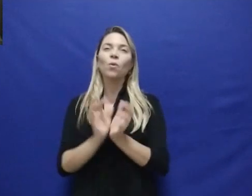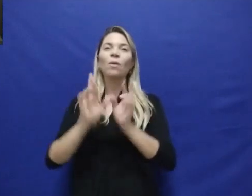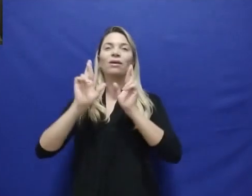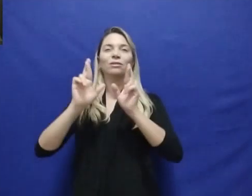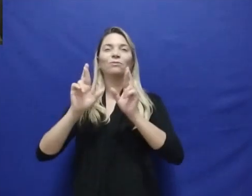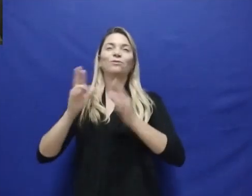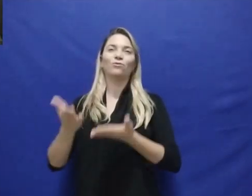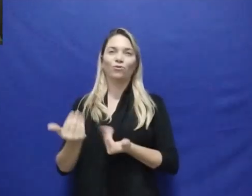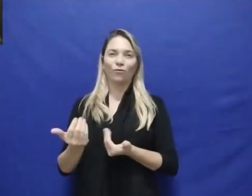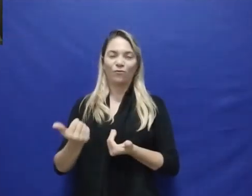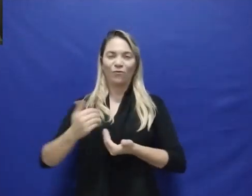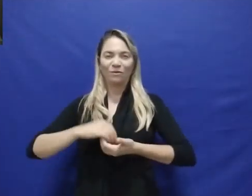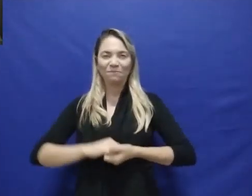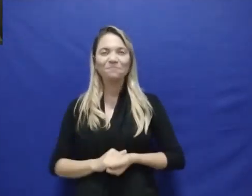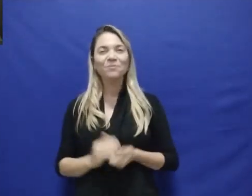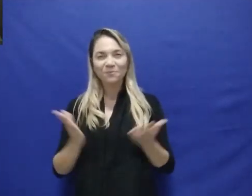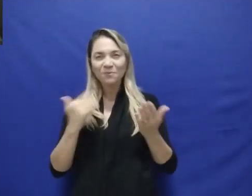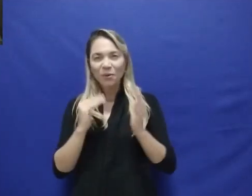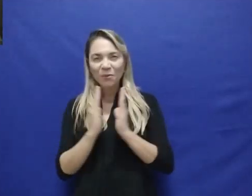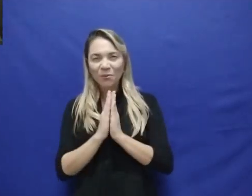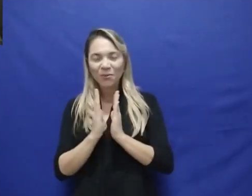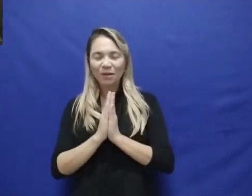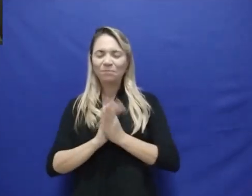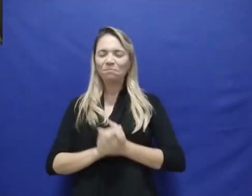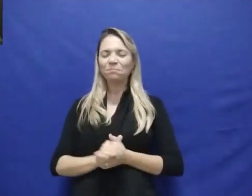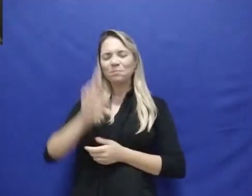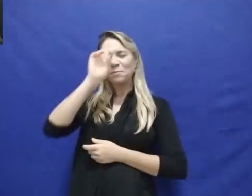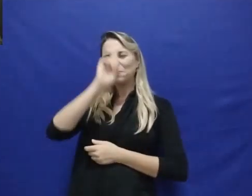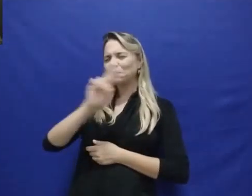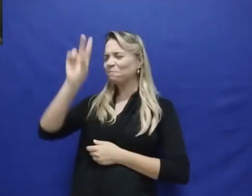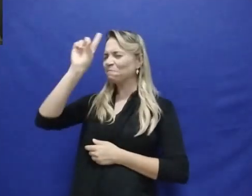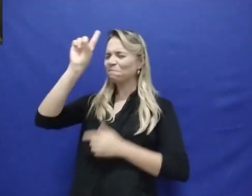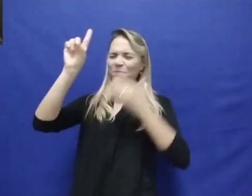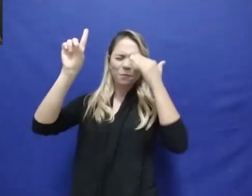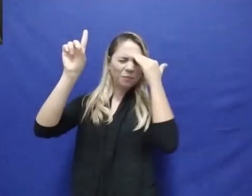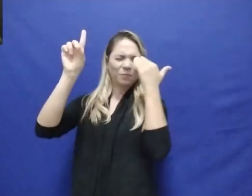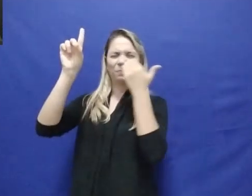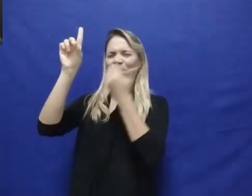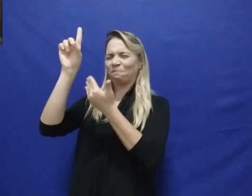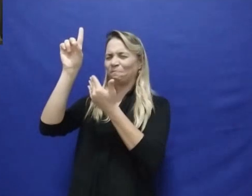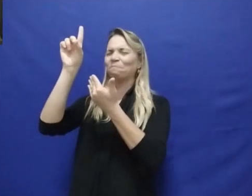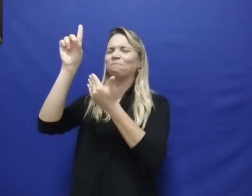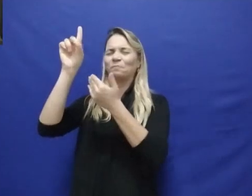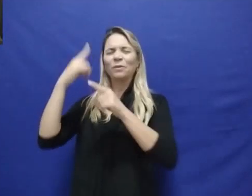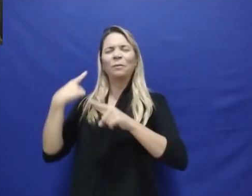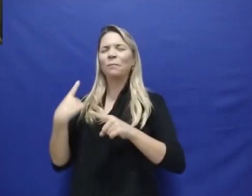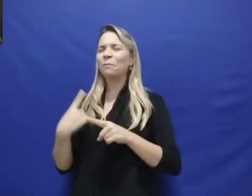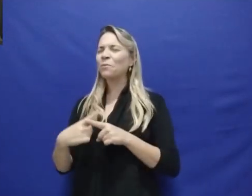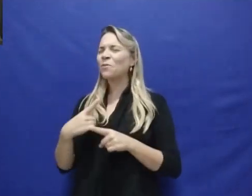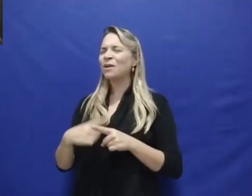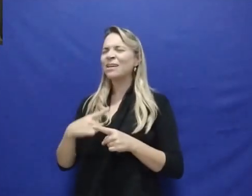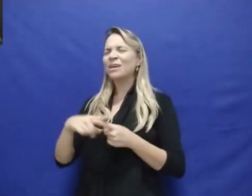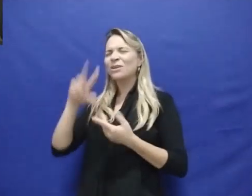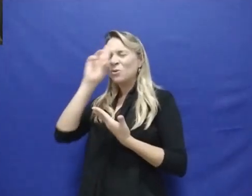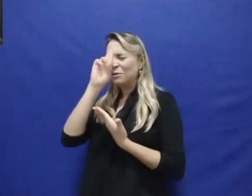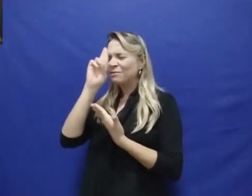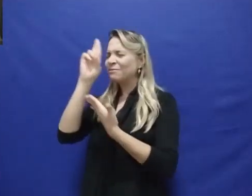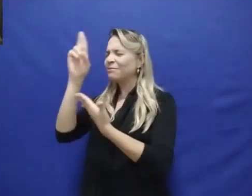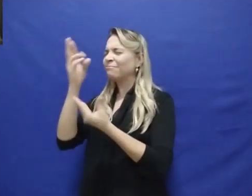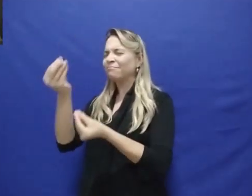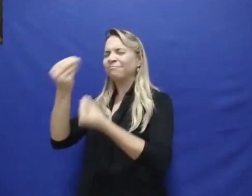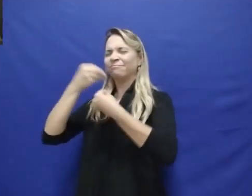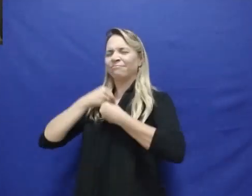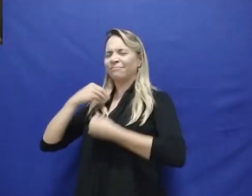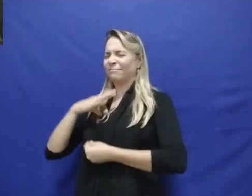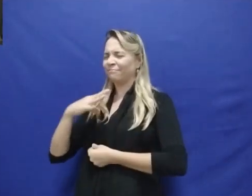Oremos ao nosso Deus. Senhor, nós te agradecemos, porque do Senhor nós temos a salvação. Nós queremos